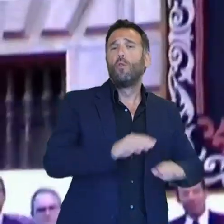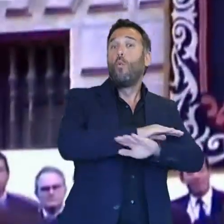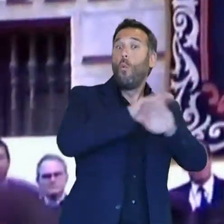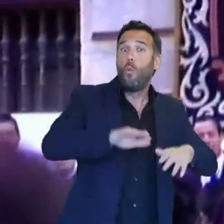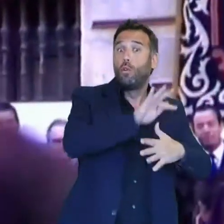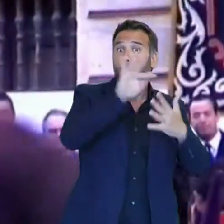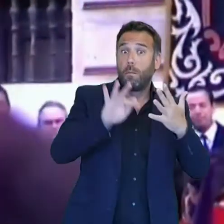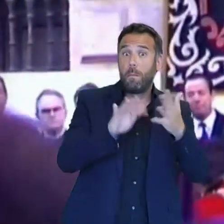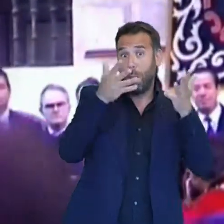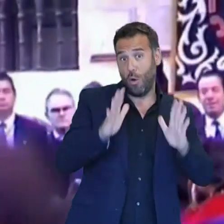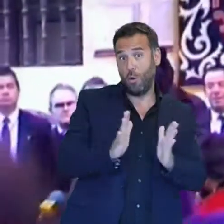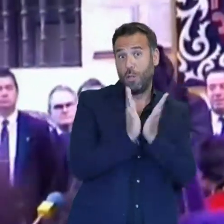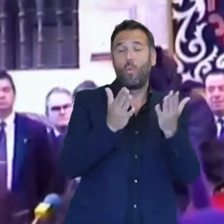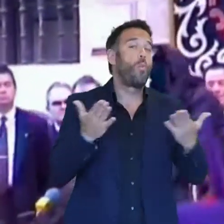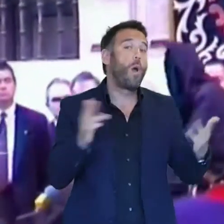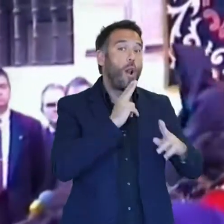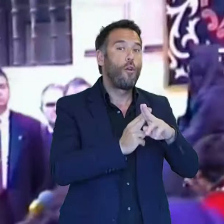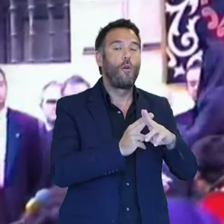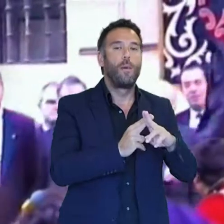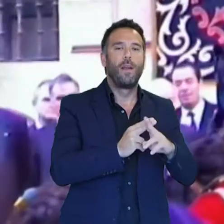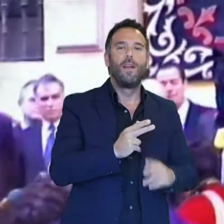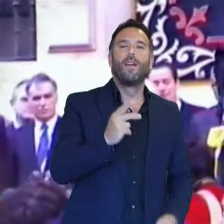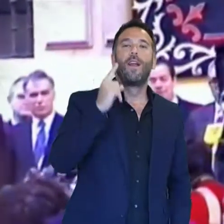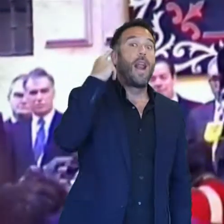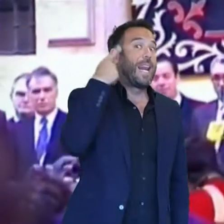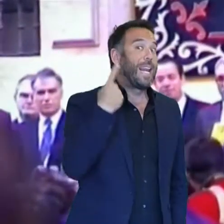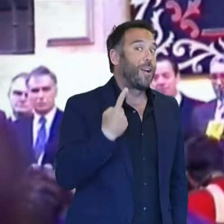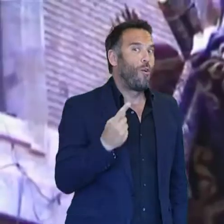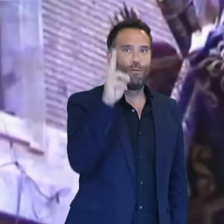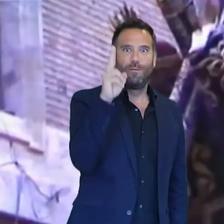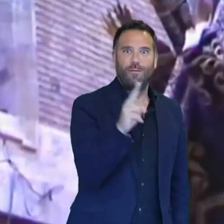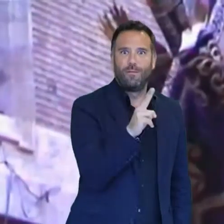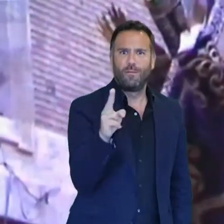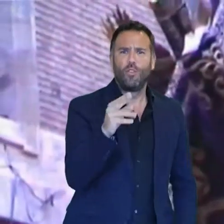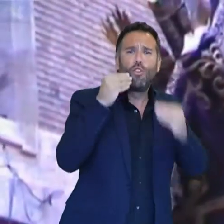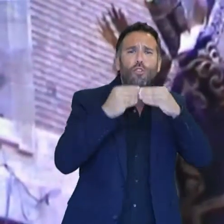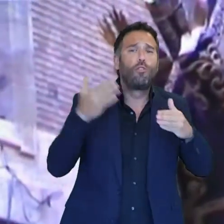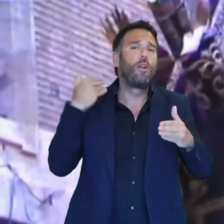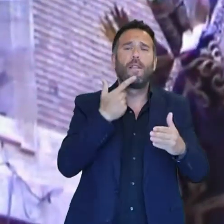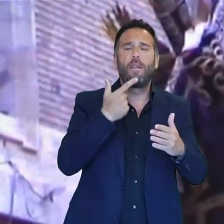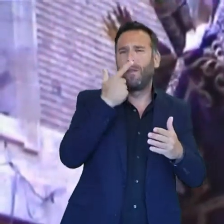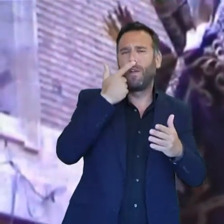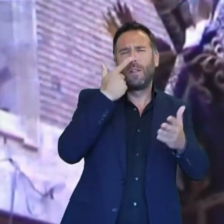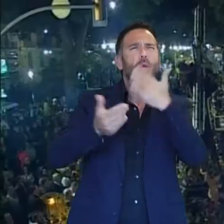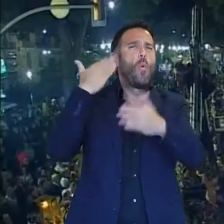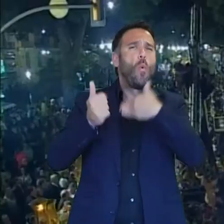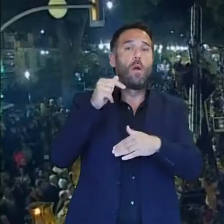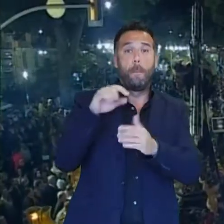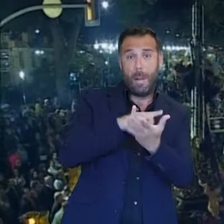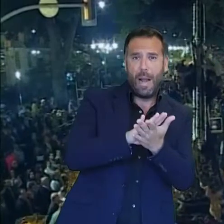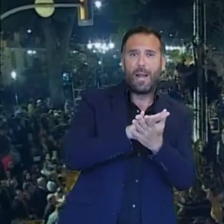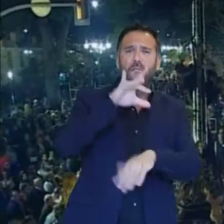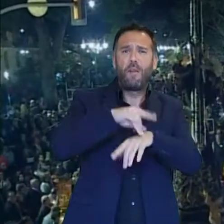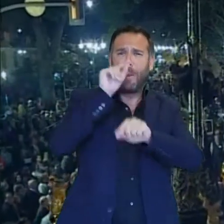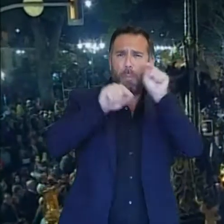Acaba la noche del Miércoles Santo y lo hace de la mano del Rico, una cofradía con historia según la cual quedó sin hombres de trono una Semana Santa a